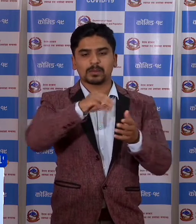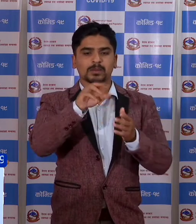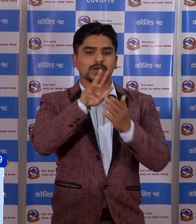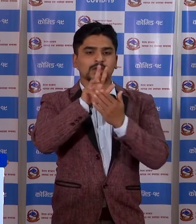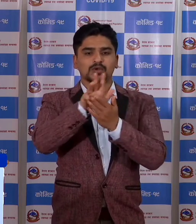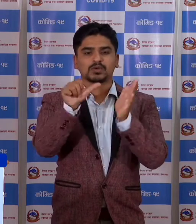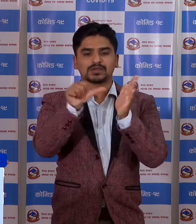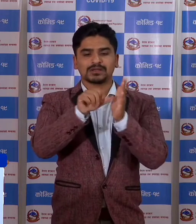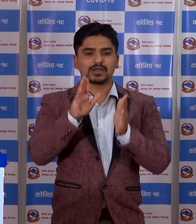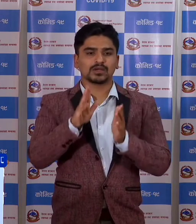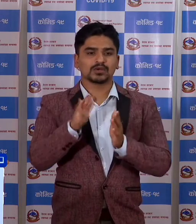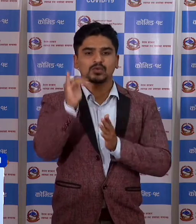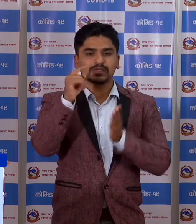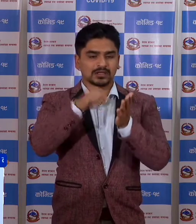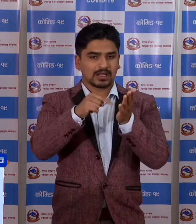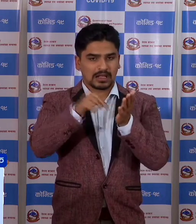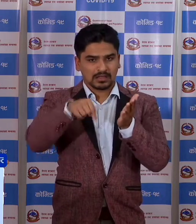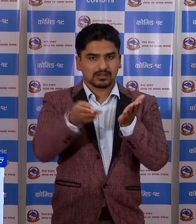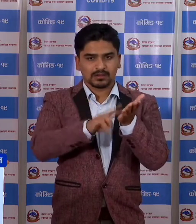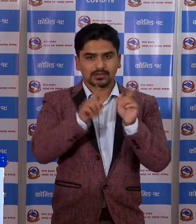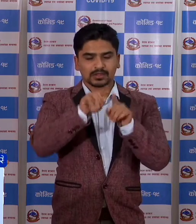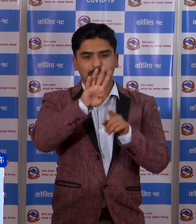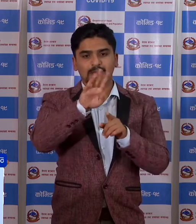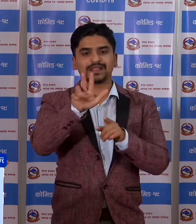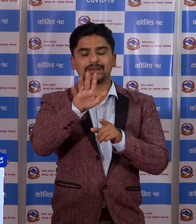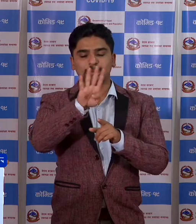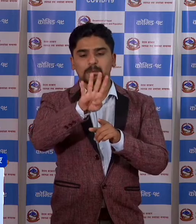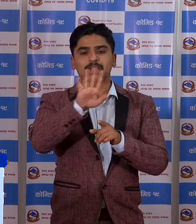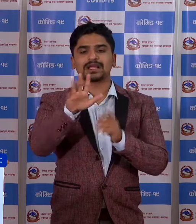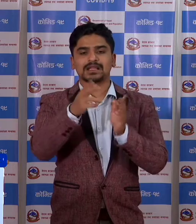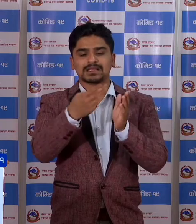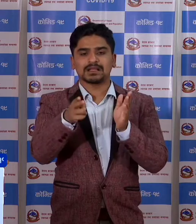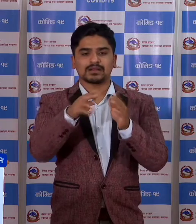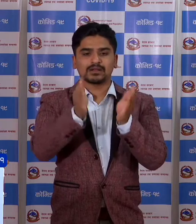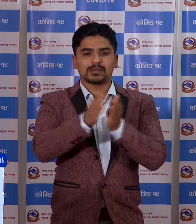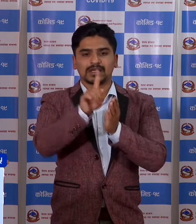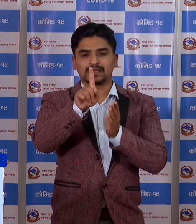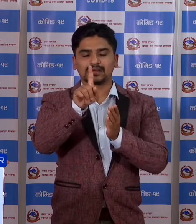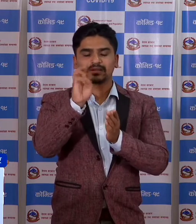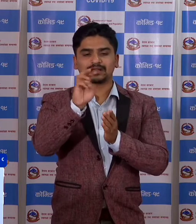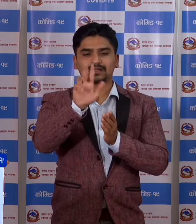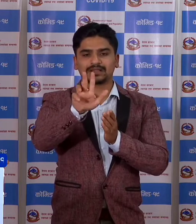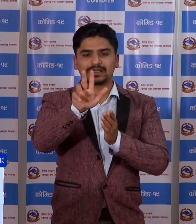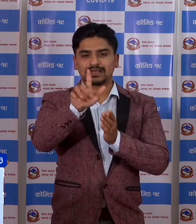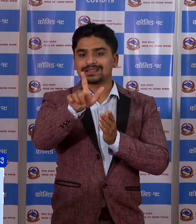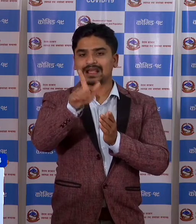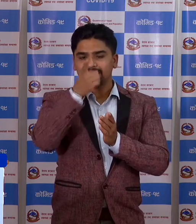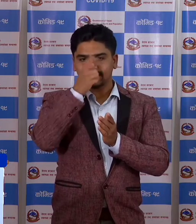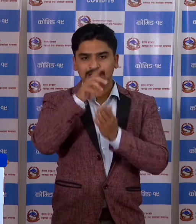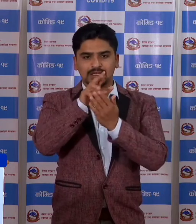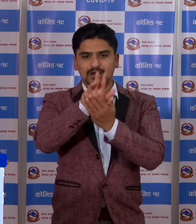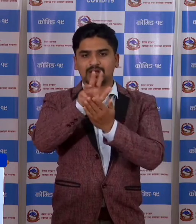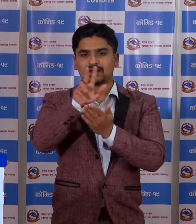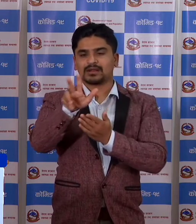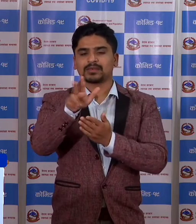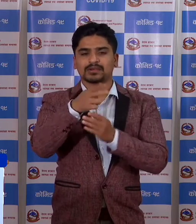9 वटा जिल्ला में डोटी आज थप भएसँगै 45 जना गरेर कुल 1,798 जना हालसम्म को